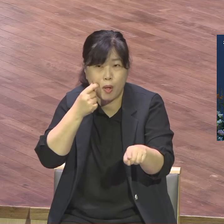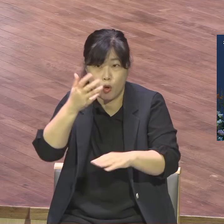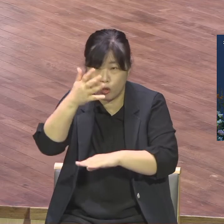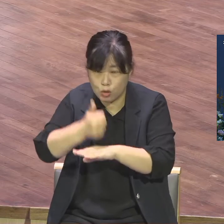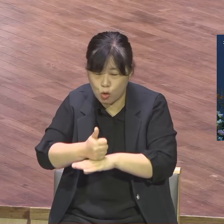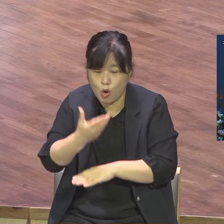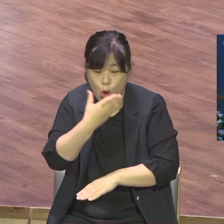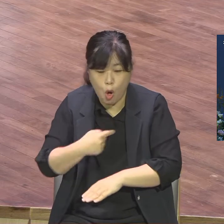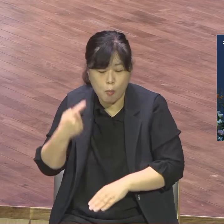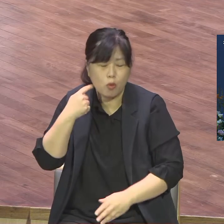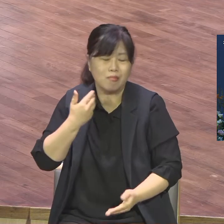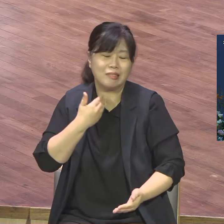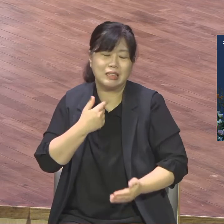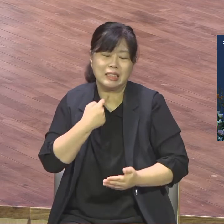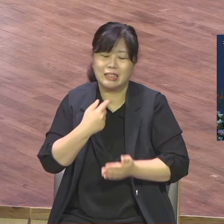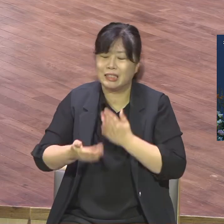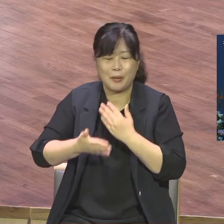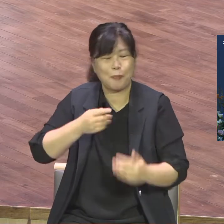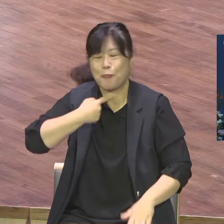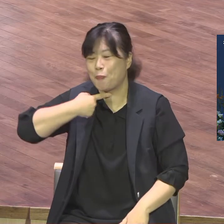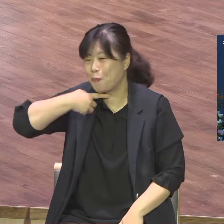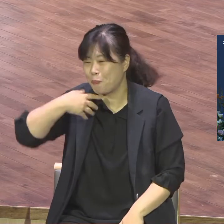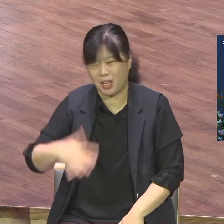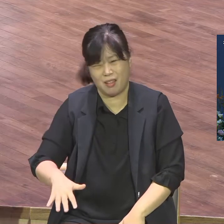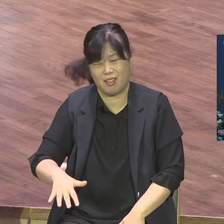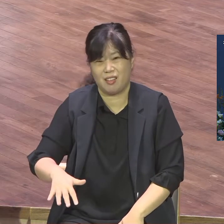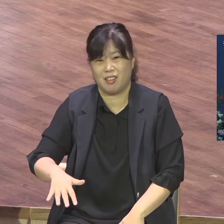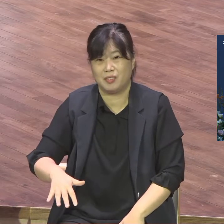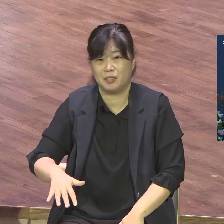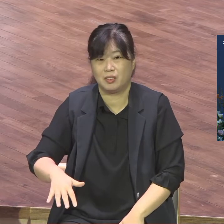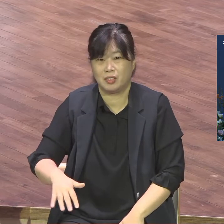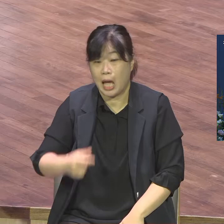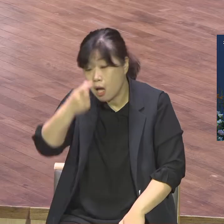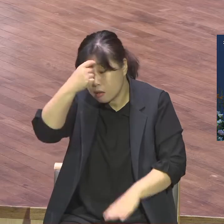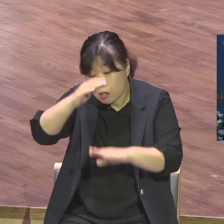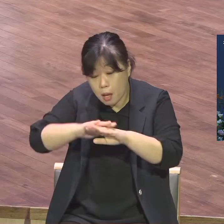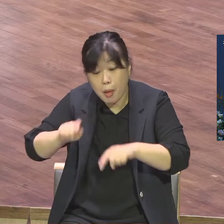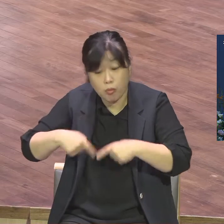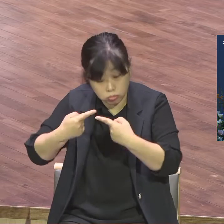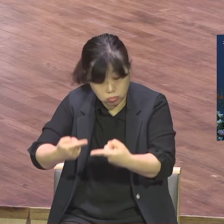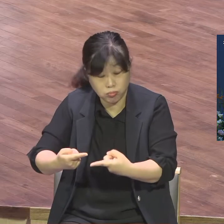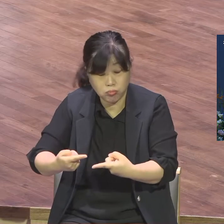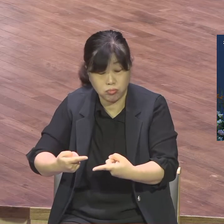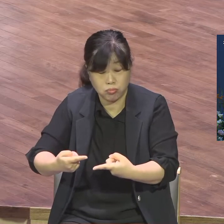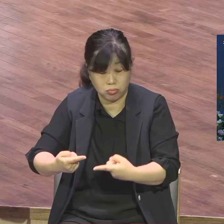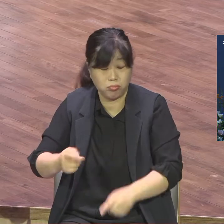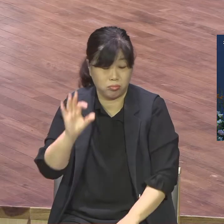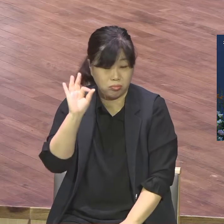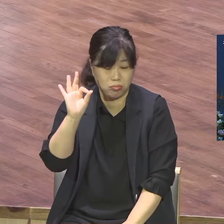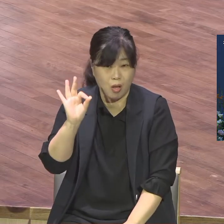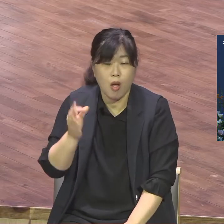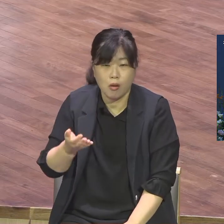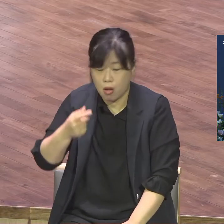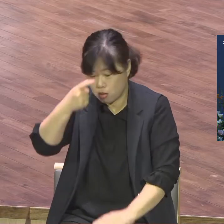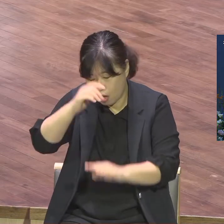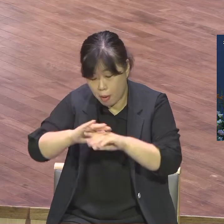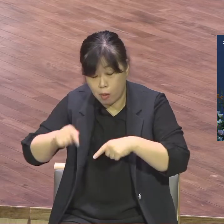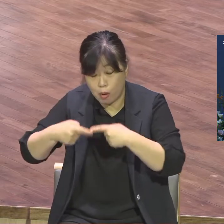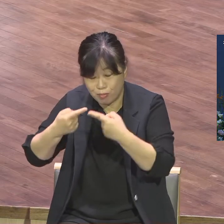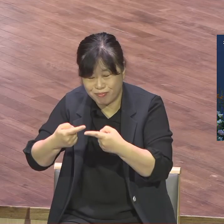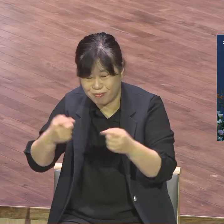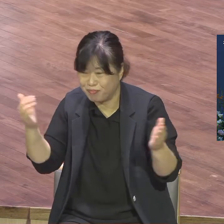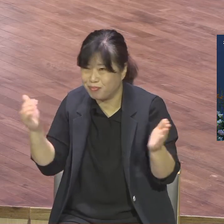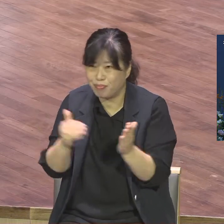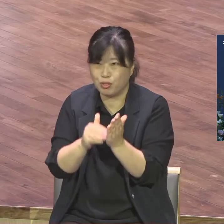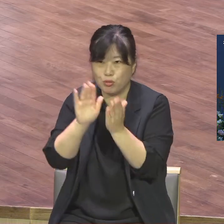없었어. 전부 다 예배는 드리는데 전부 예배만, 교회만 나가면 전부 세상에 이끌려다, 돈에